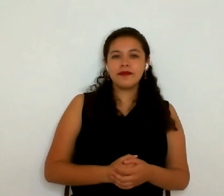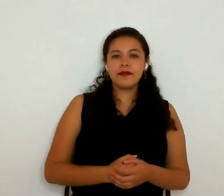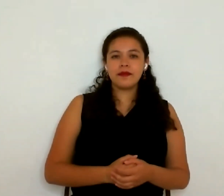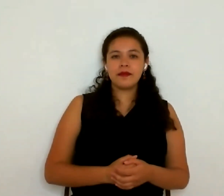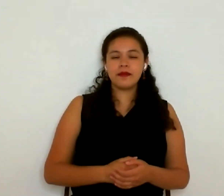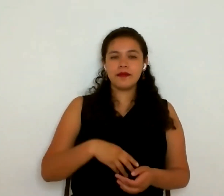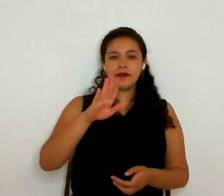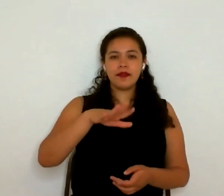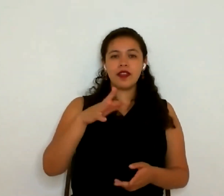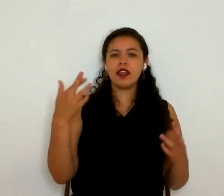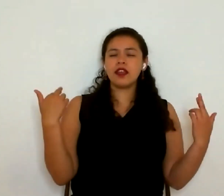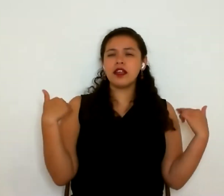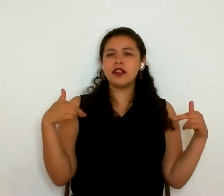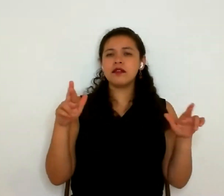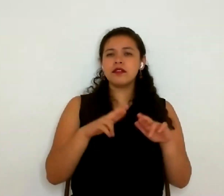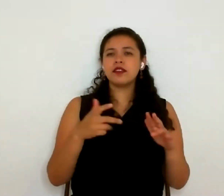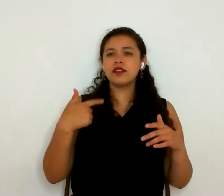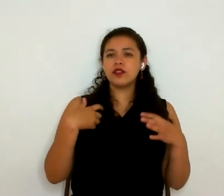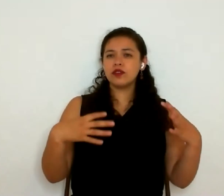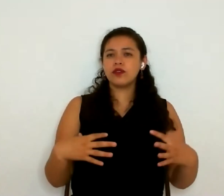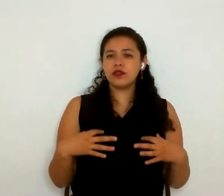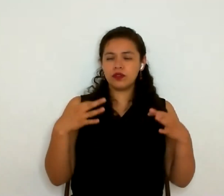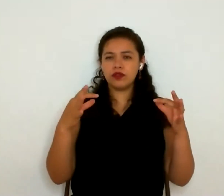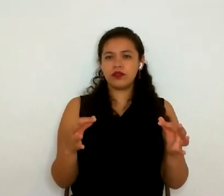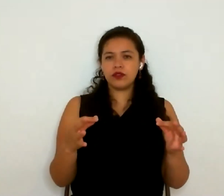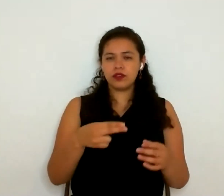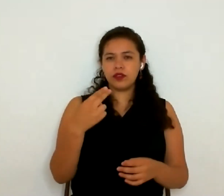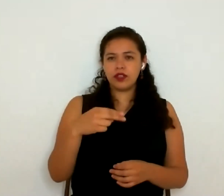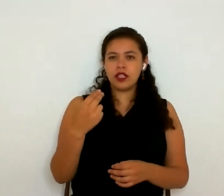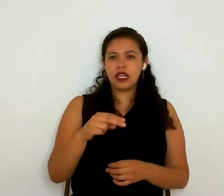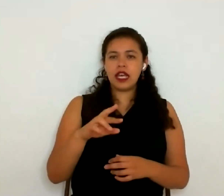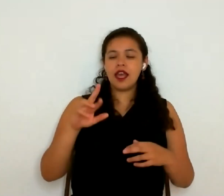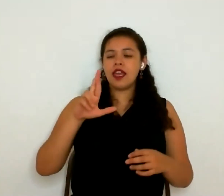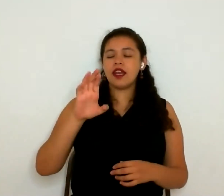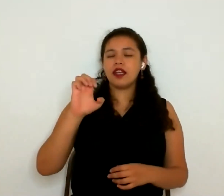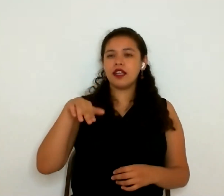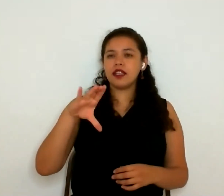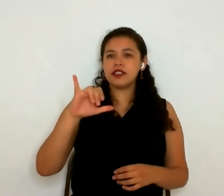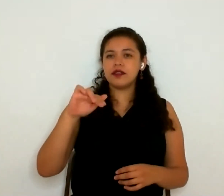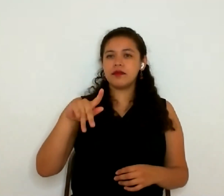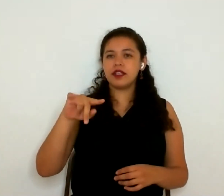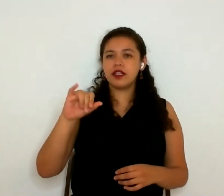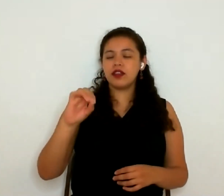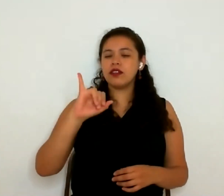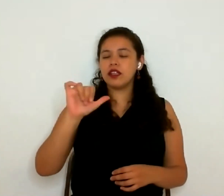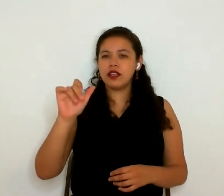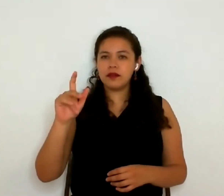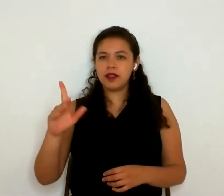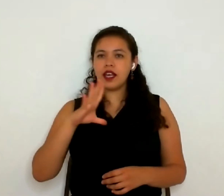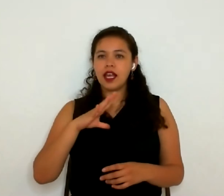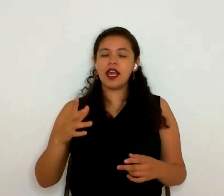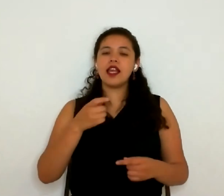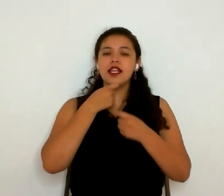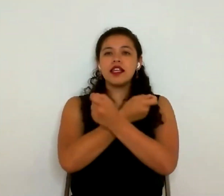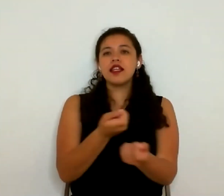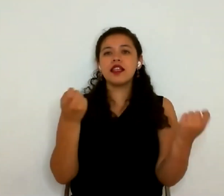ellos tenían una fundación que siendo de nacimiento y ape donde se trabajan niños en situación vulnerable